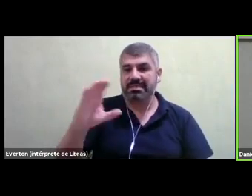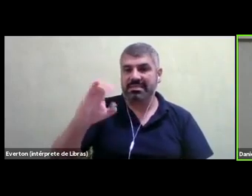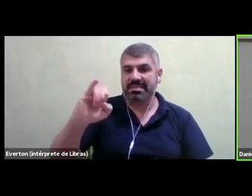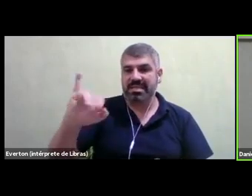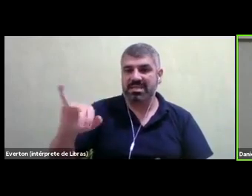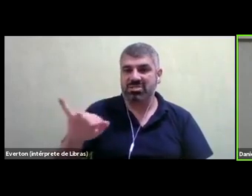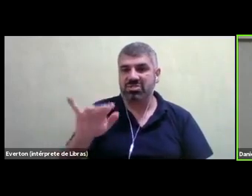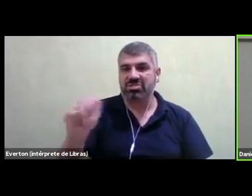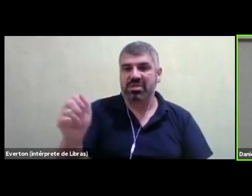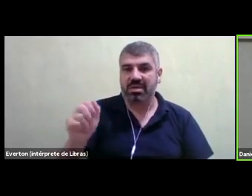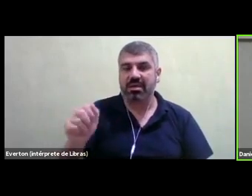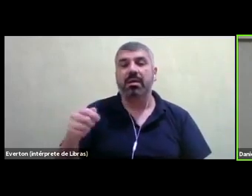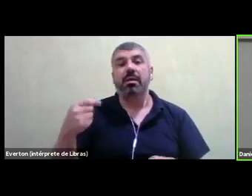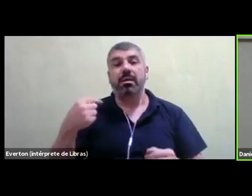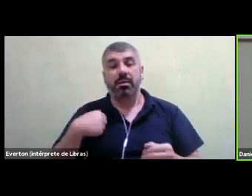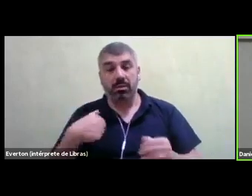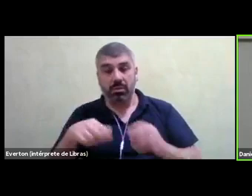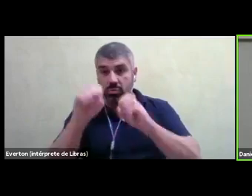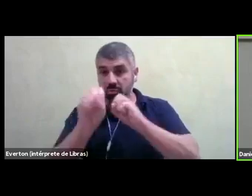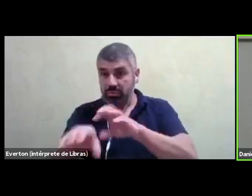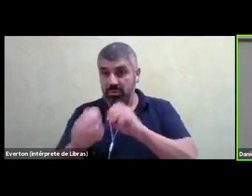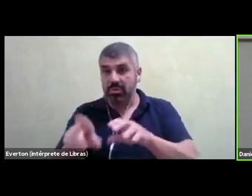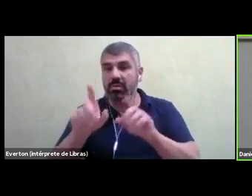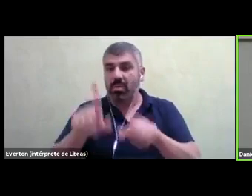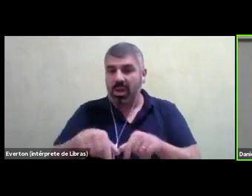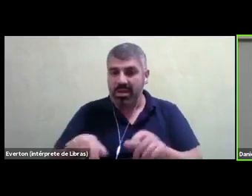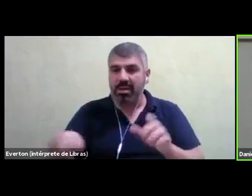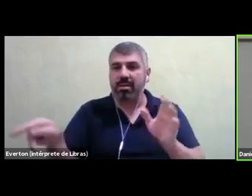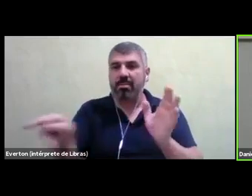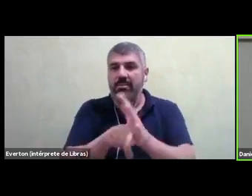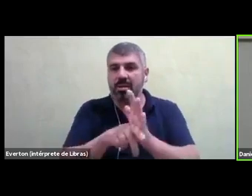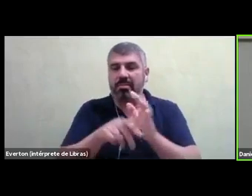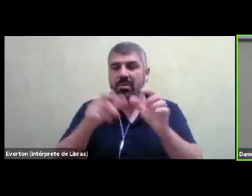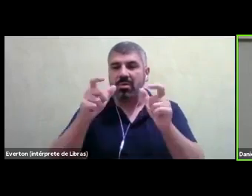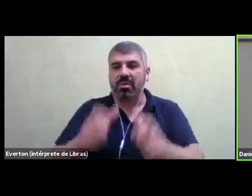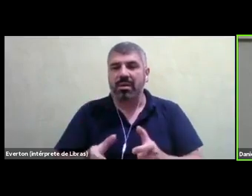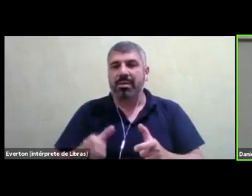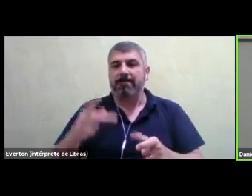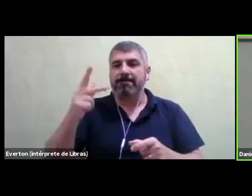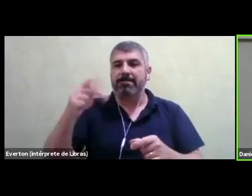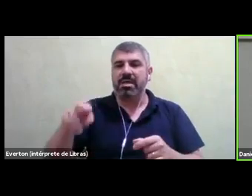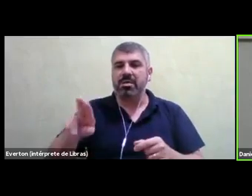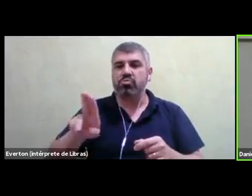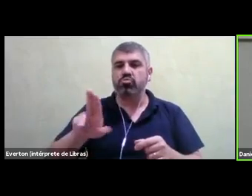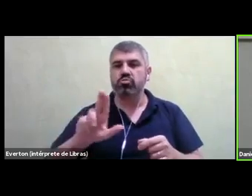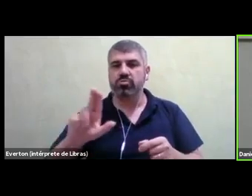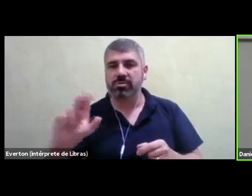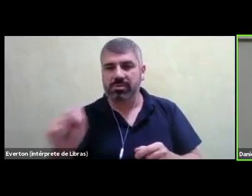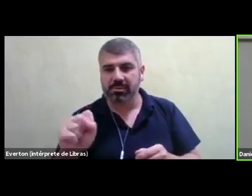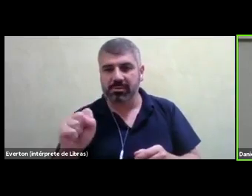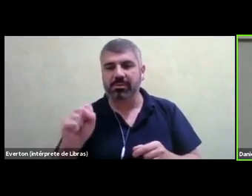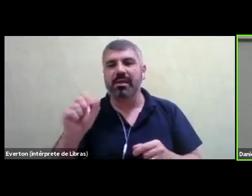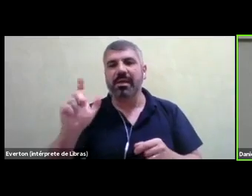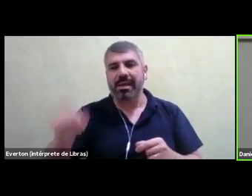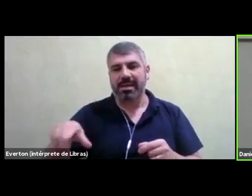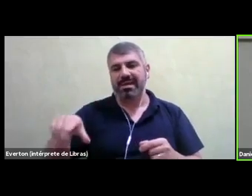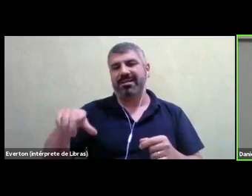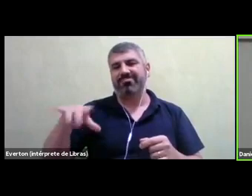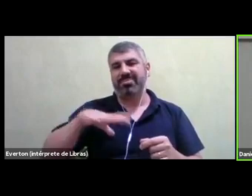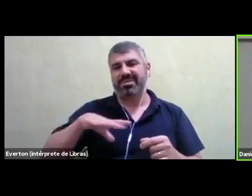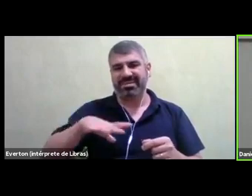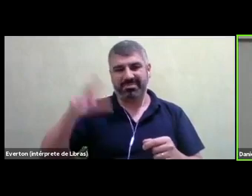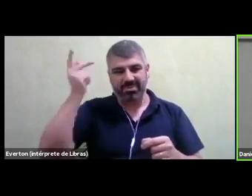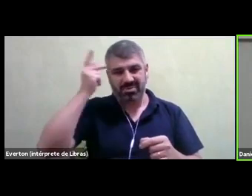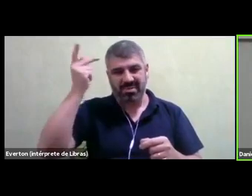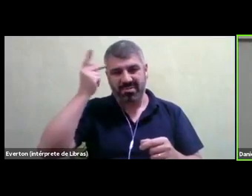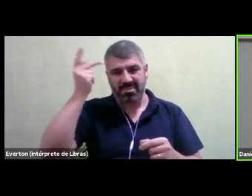eu leciono é o CIEJA Perus, que é a escola do município de São Paulo com